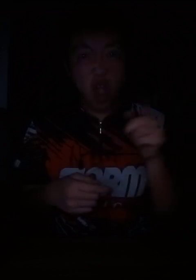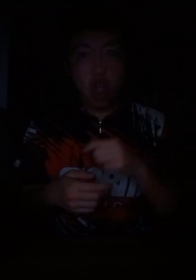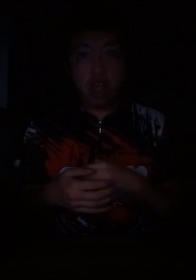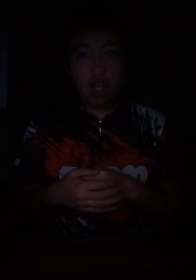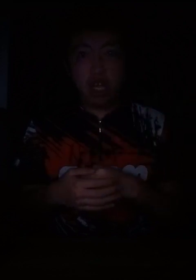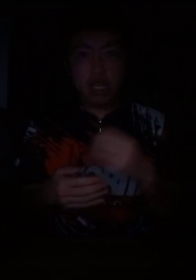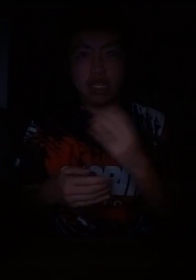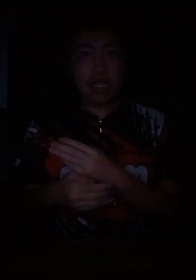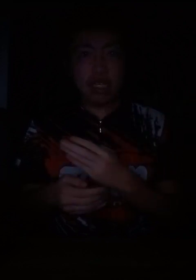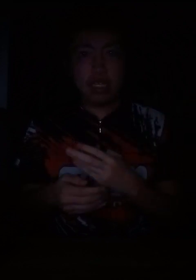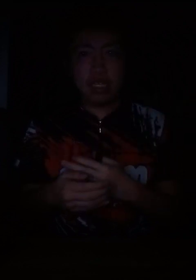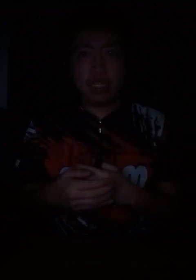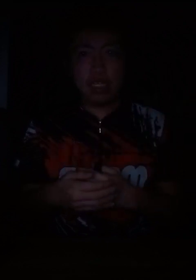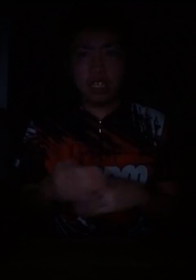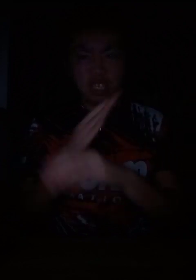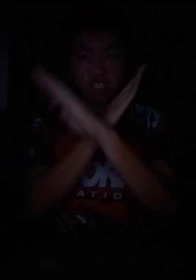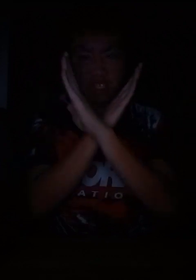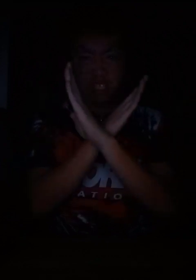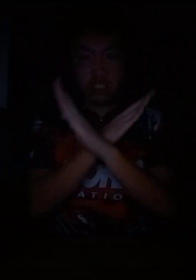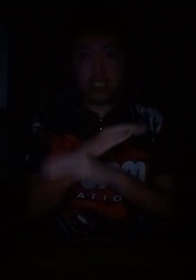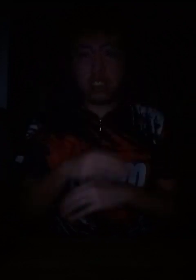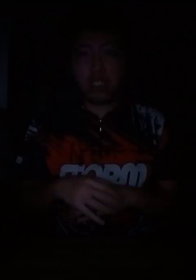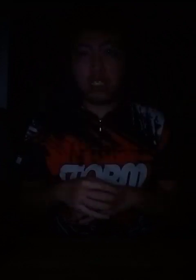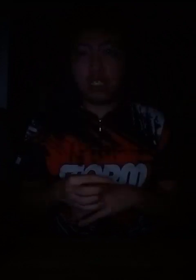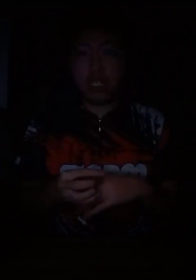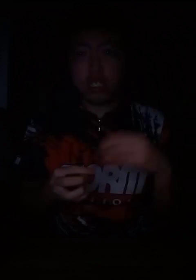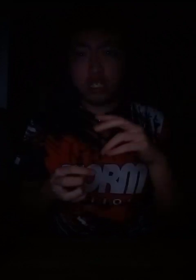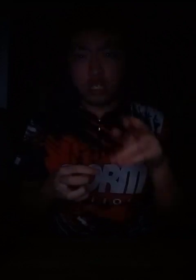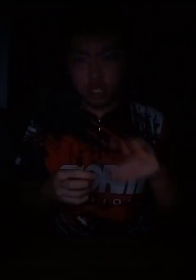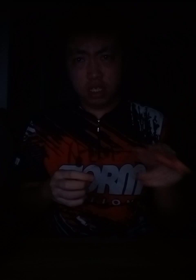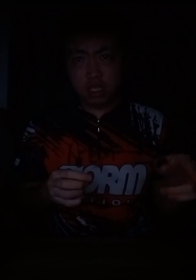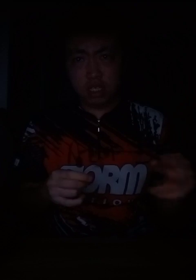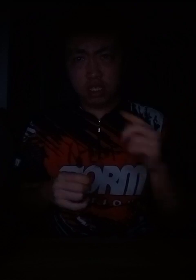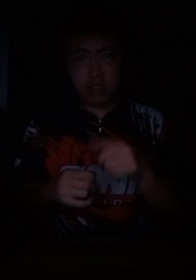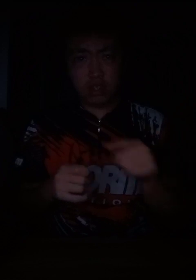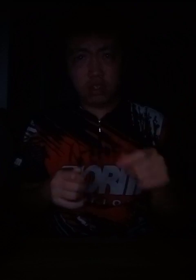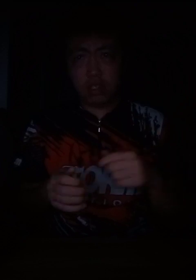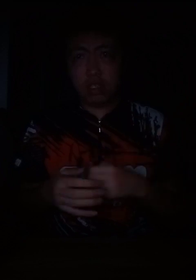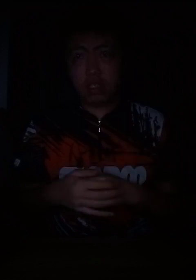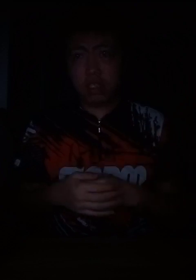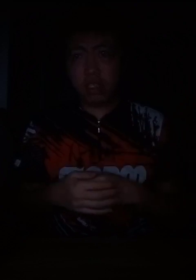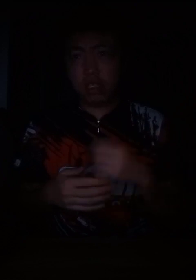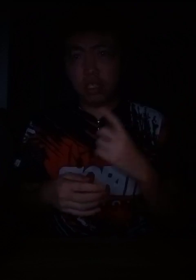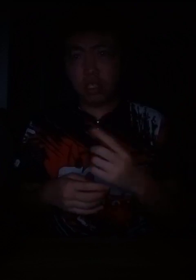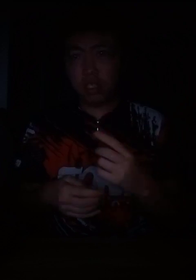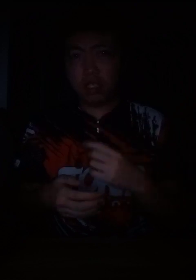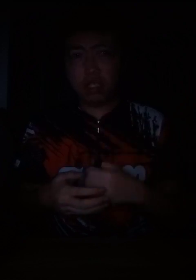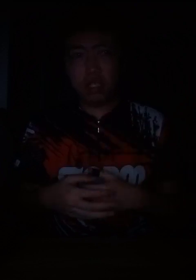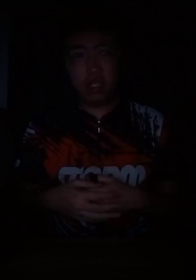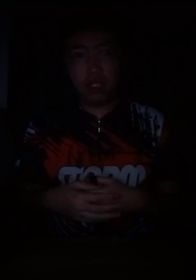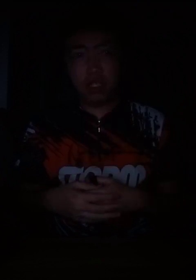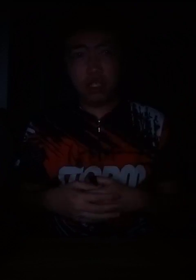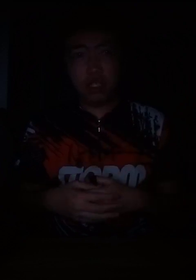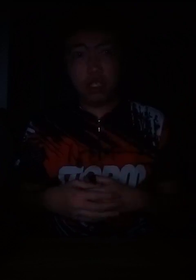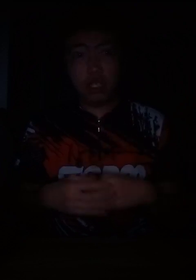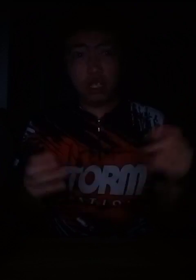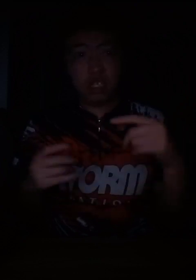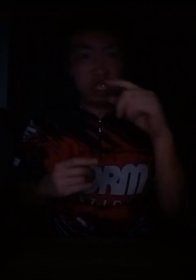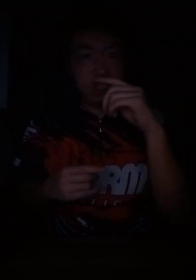아저씨 버스 내 음식 다리 끝에 조례 치면 나와요. 검색하고 따르세요. 버스 내 음식 음료